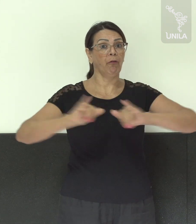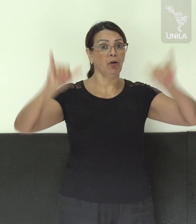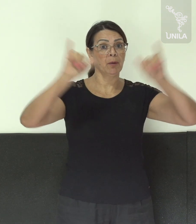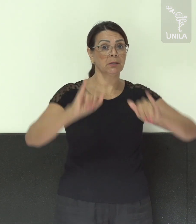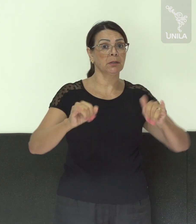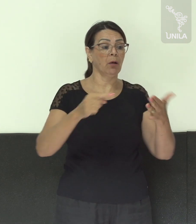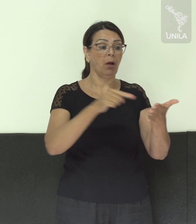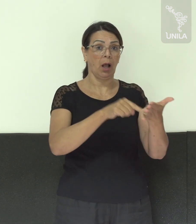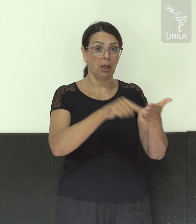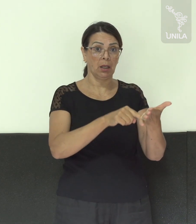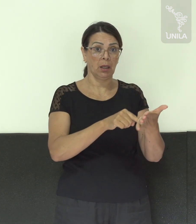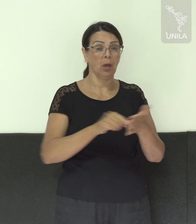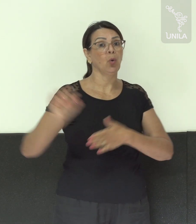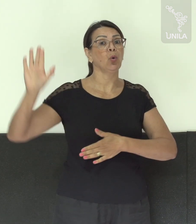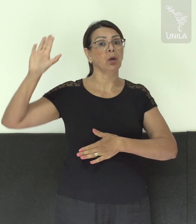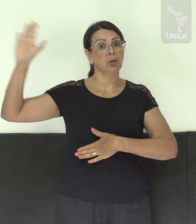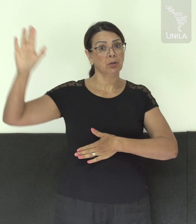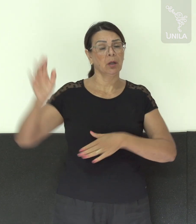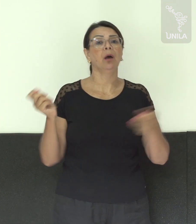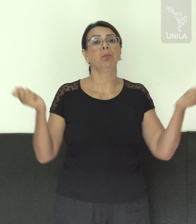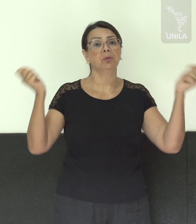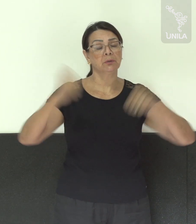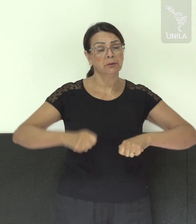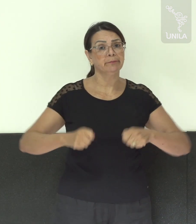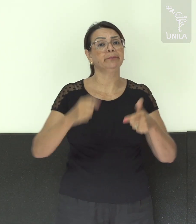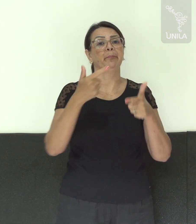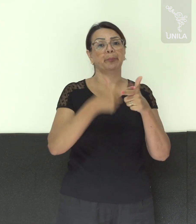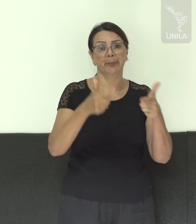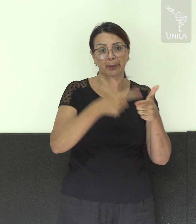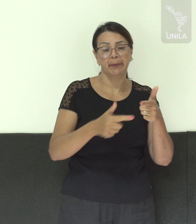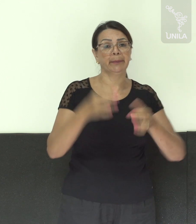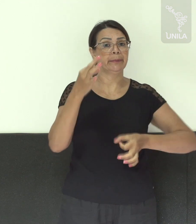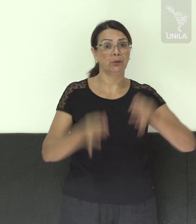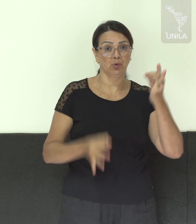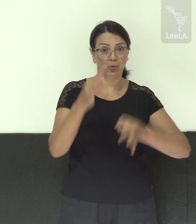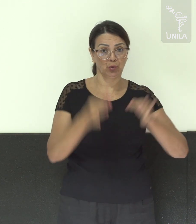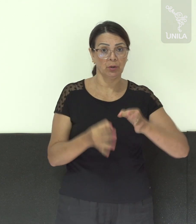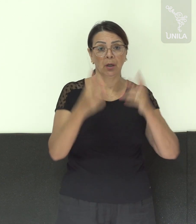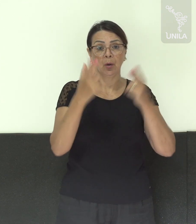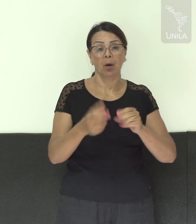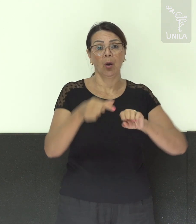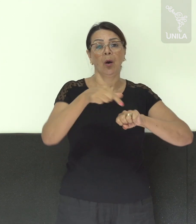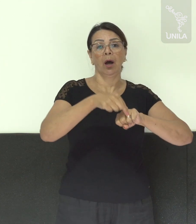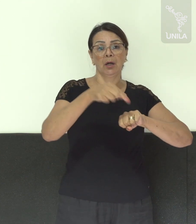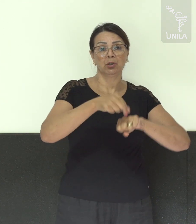o candidato poderá sofrer as implicações jurídicas conforme o artigo